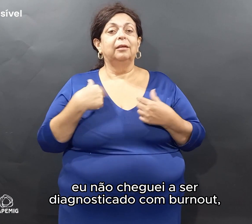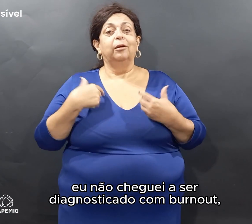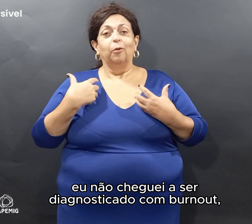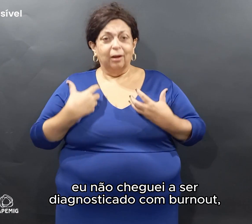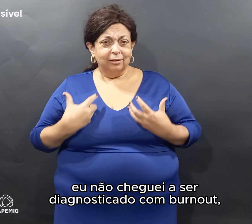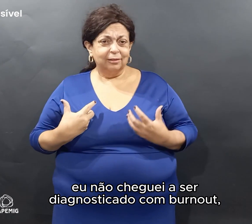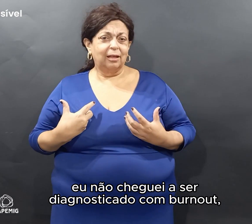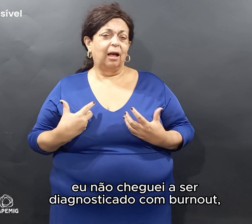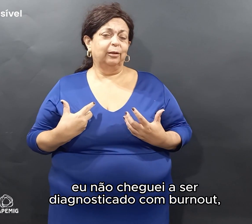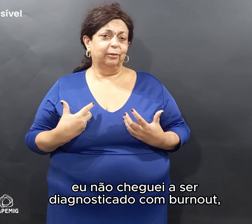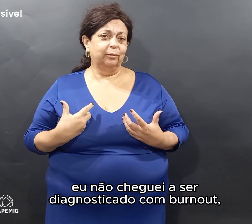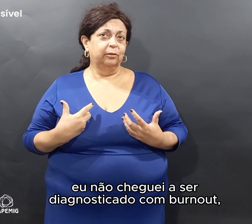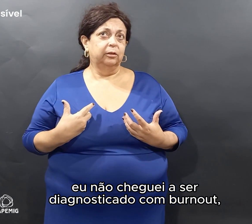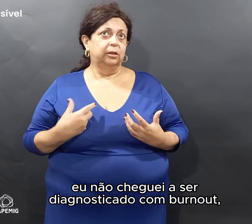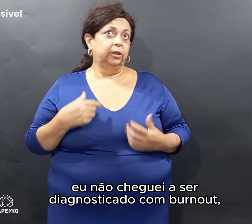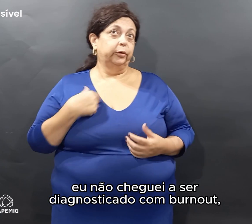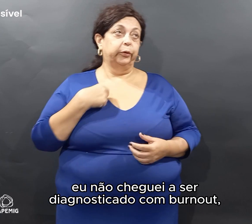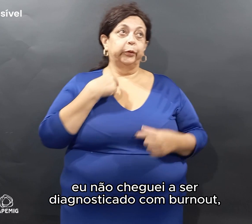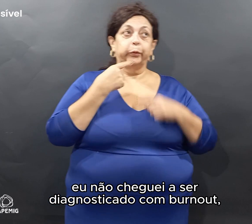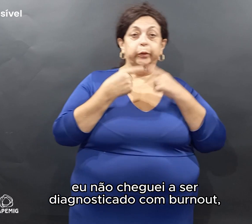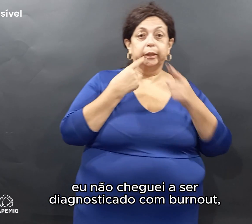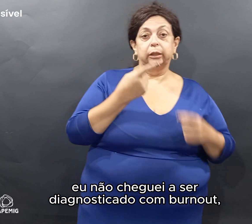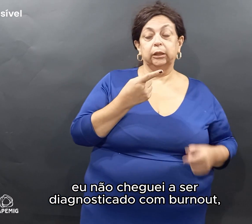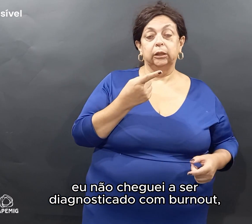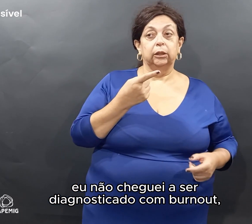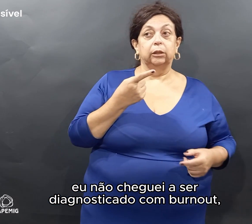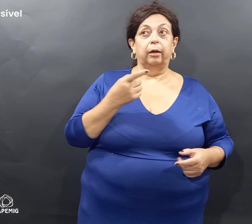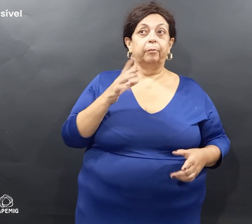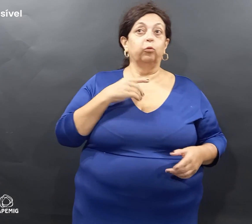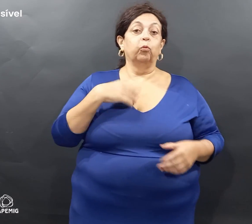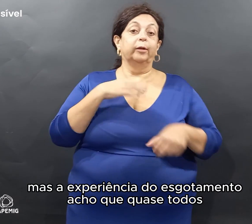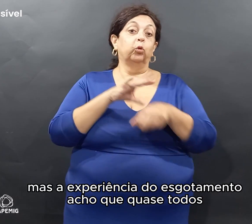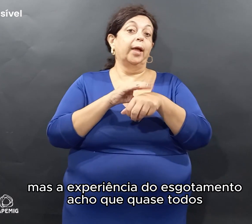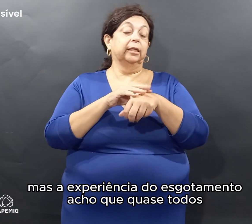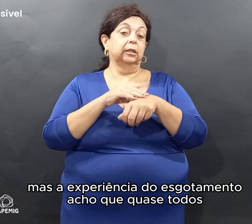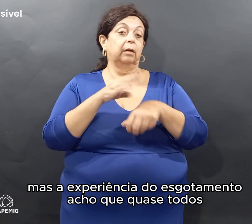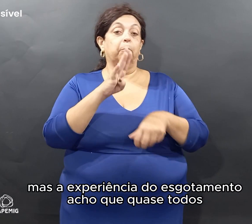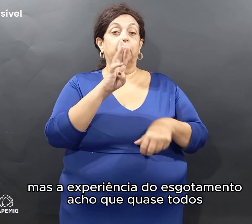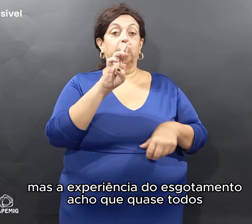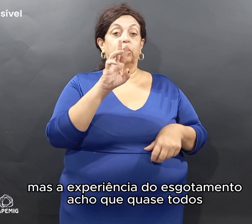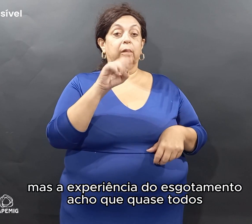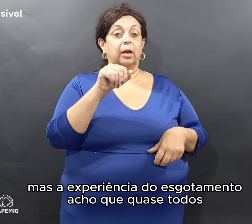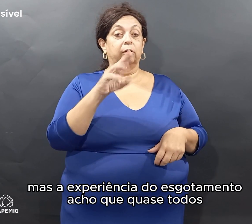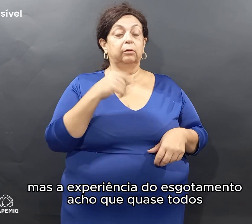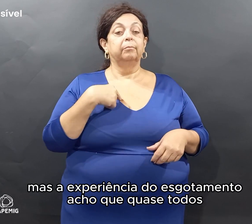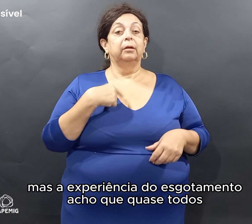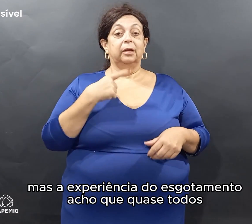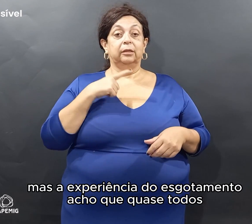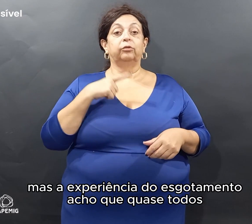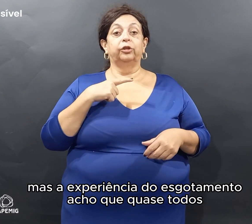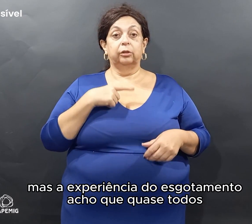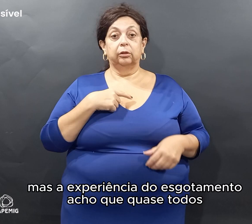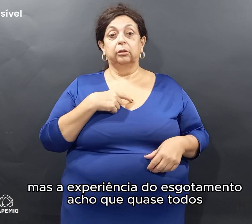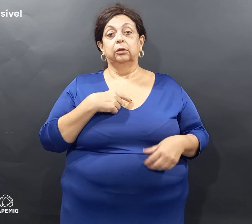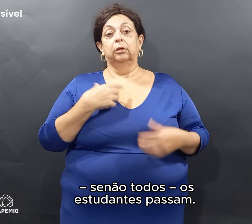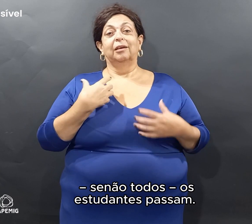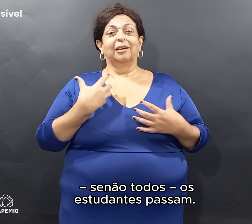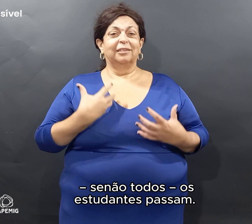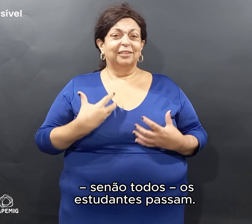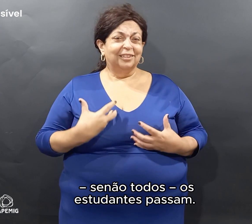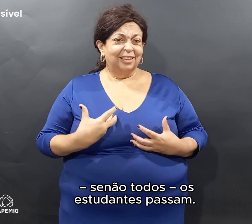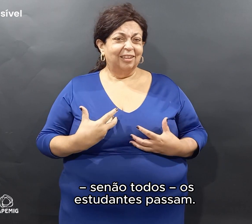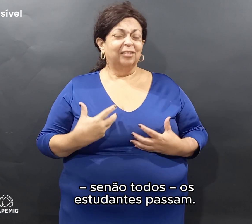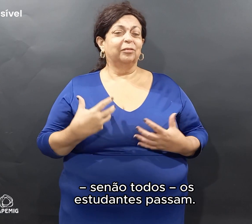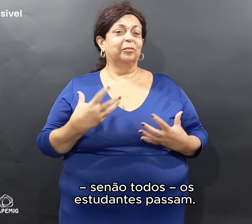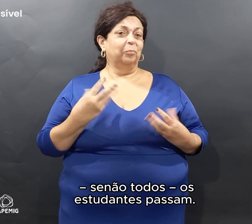cansaço, né? Eu não cheguei a ser diagnosticado com um burnout, mas a experiência do esgotamento, acho que quase todos, se